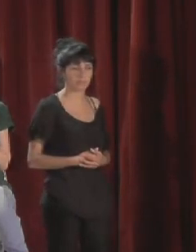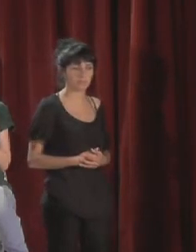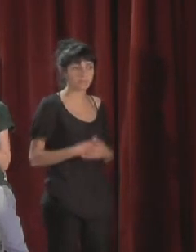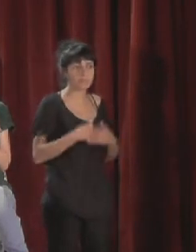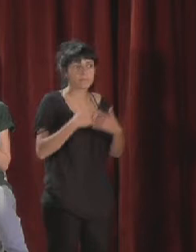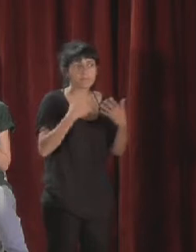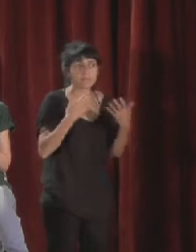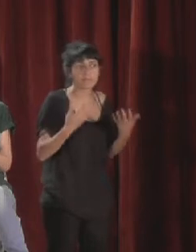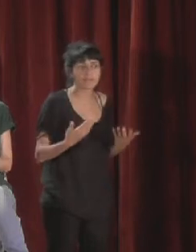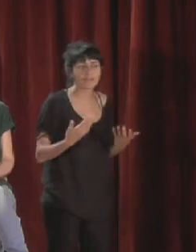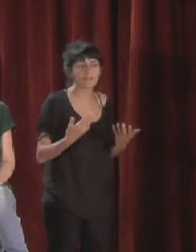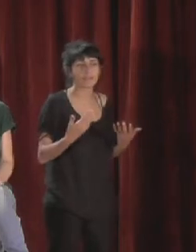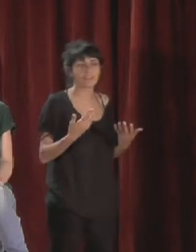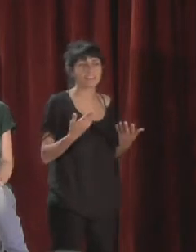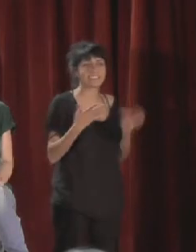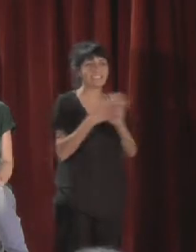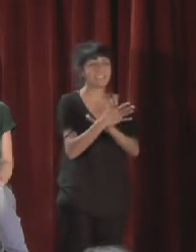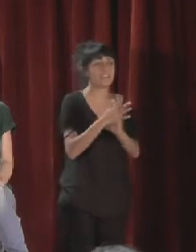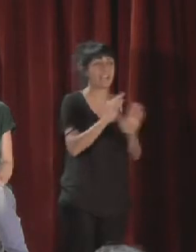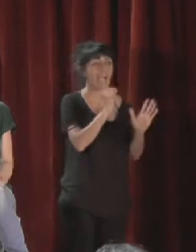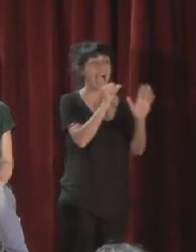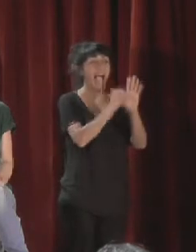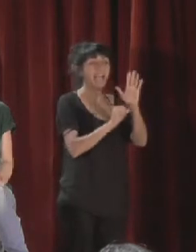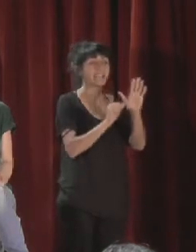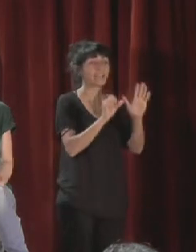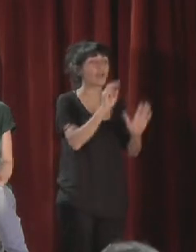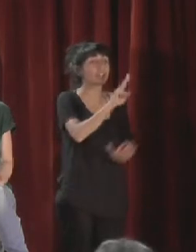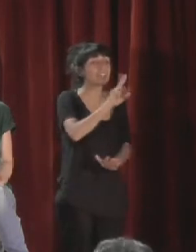Isto non é máis que aplicar o artículo 31